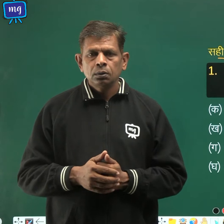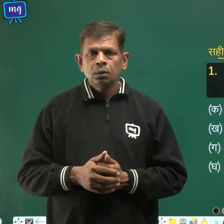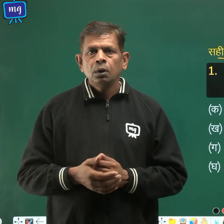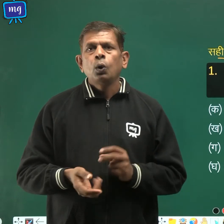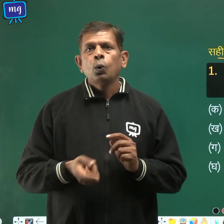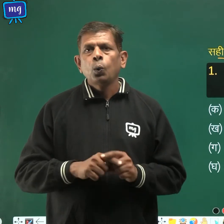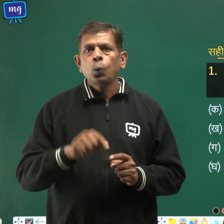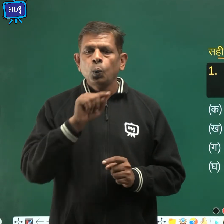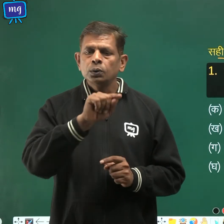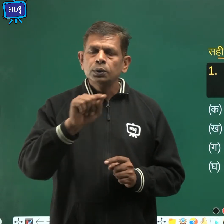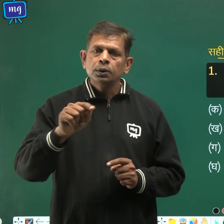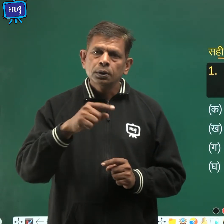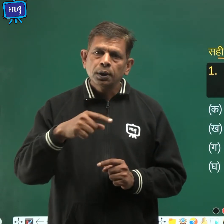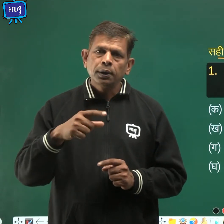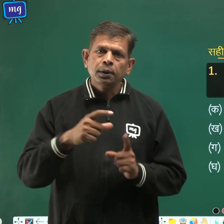चिन्हित करें।